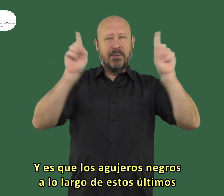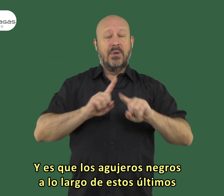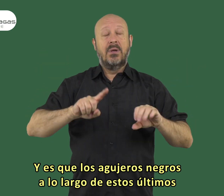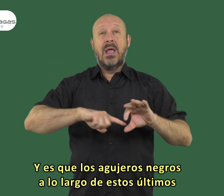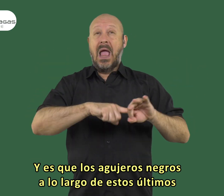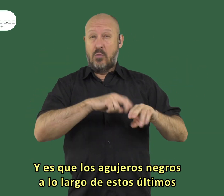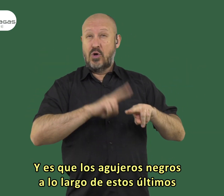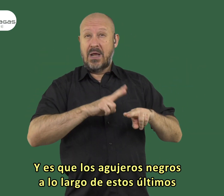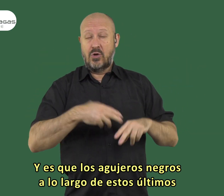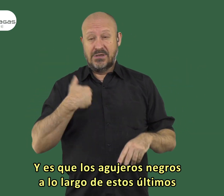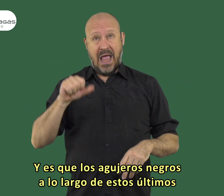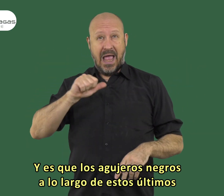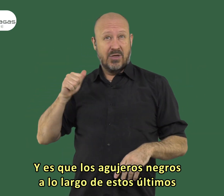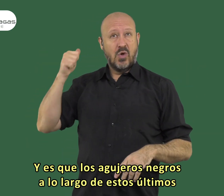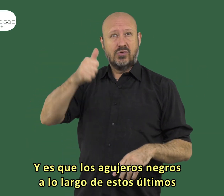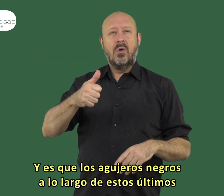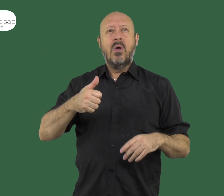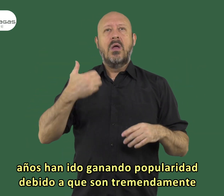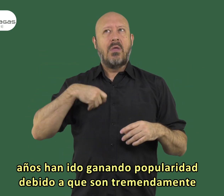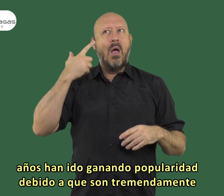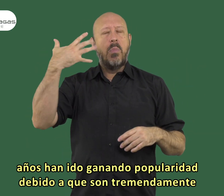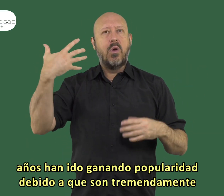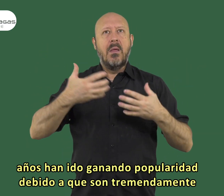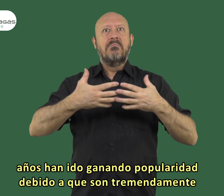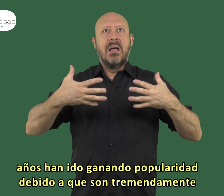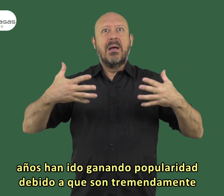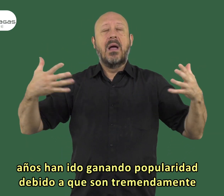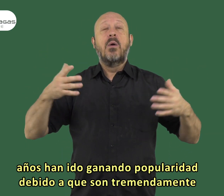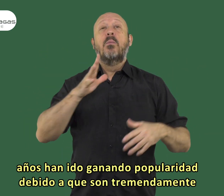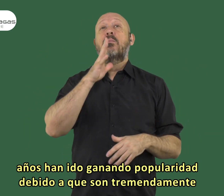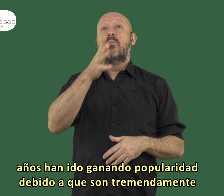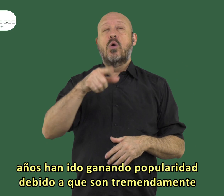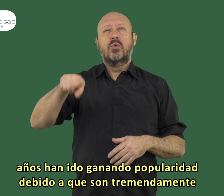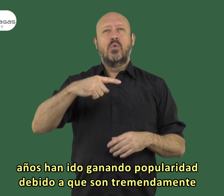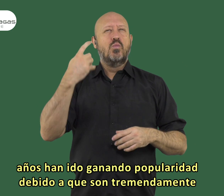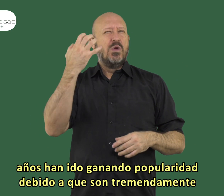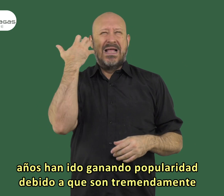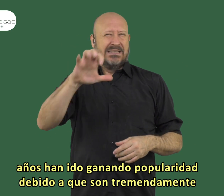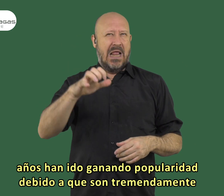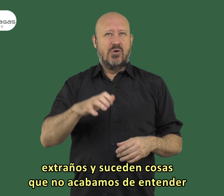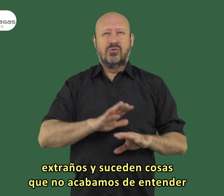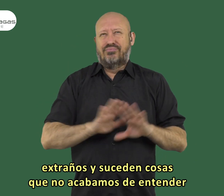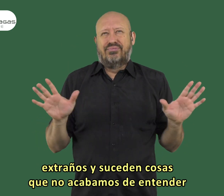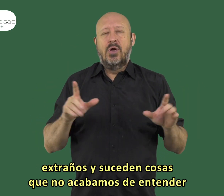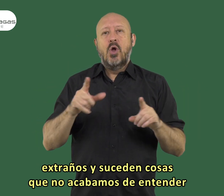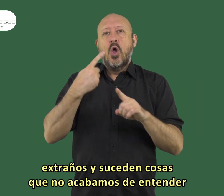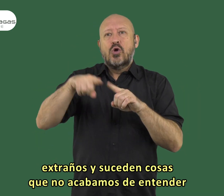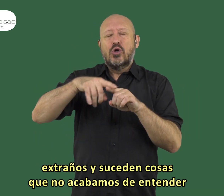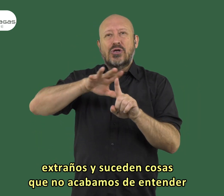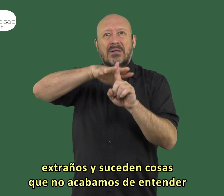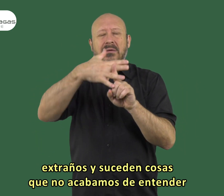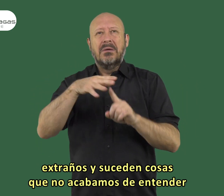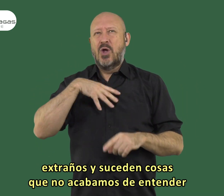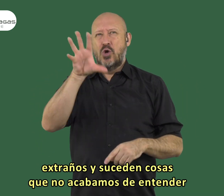que los agujeros negros, a lo largo de estos últimos años, han ido ganando popularidad debido a que son tremendamente extraños y